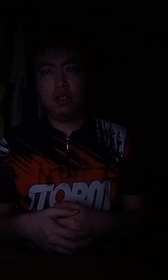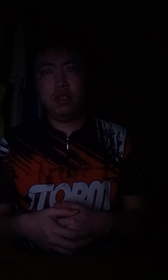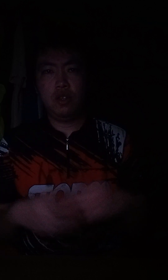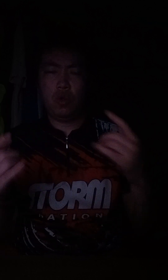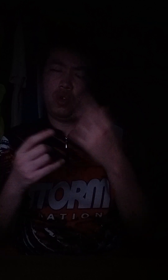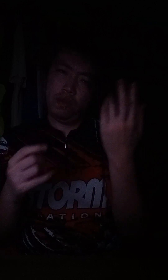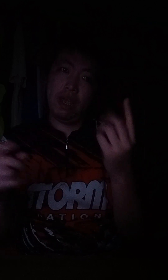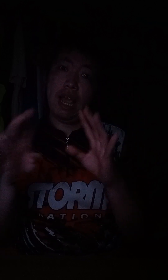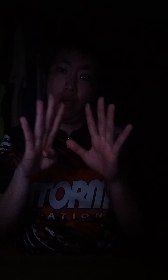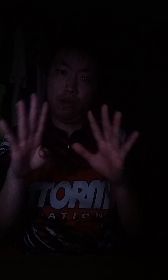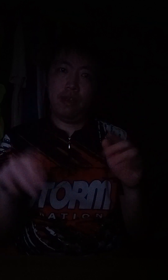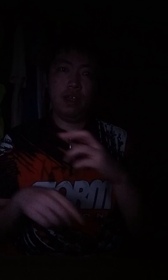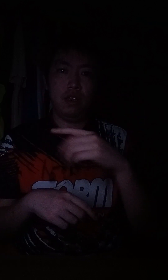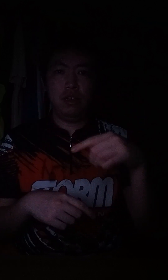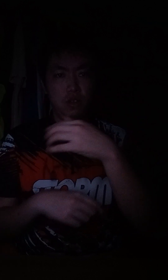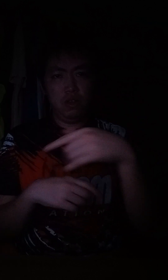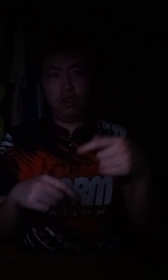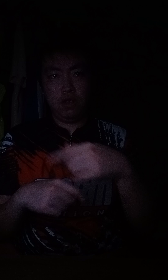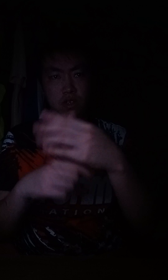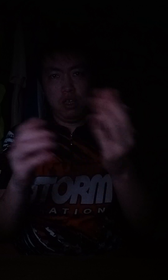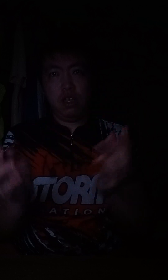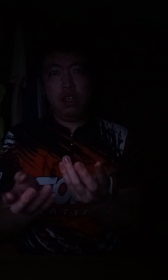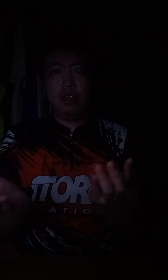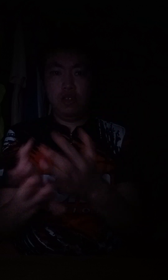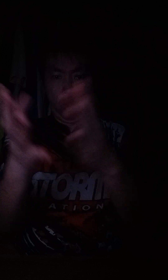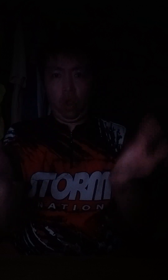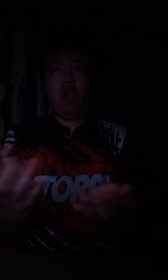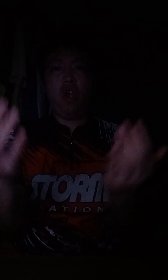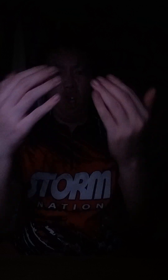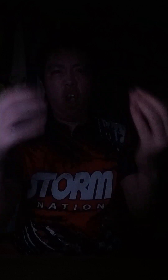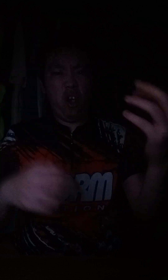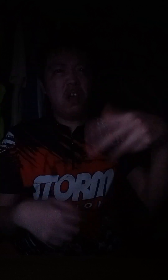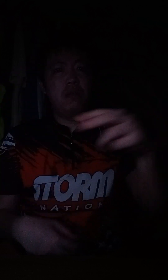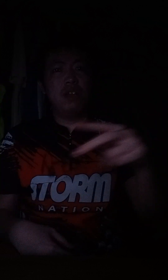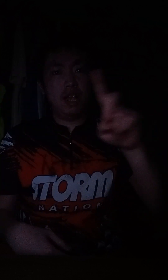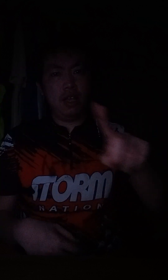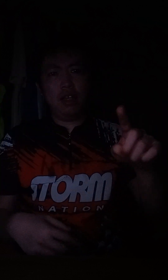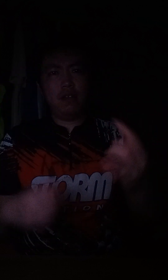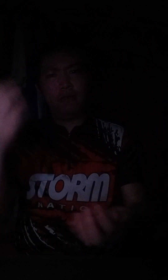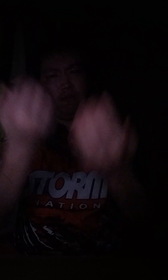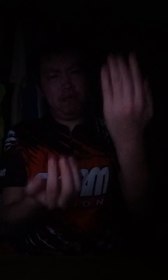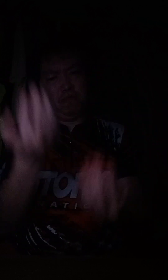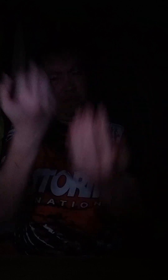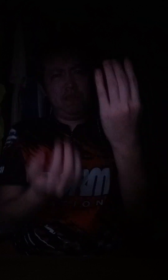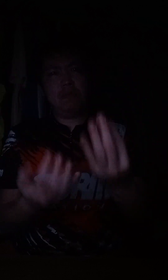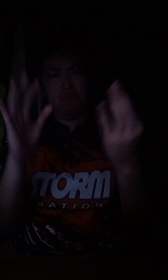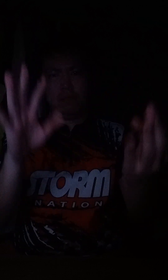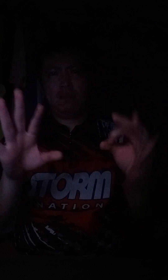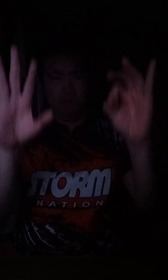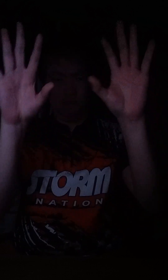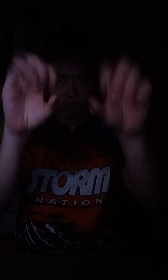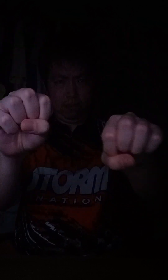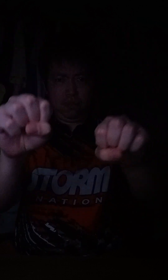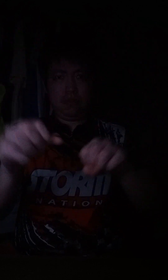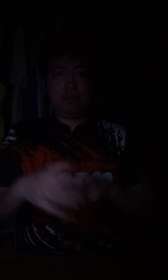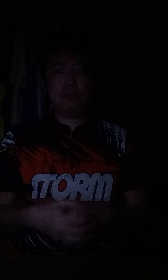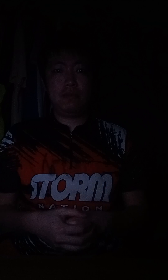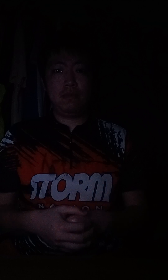어젯밤 9시쯤엔 중앙고속도로 금배터널을 달리던 화물차 한 대에 불이 나 50여 분 만에 꺼졌습니다.